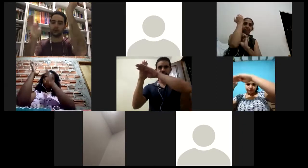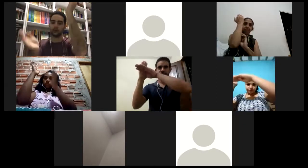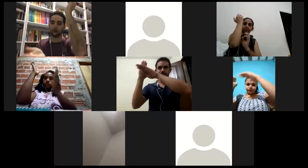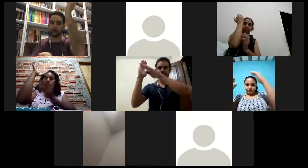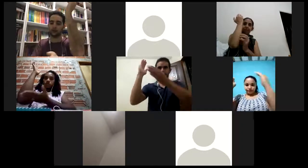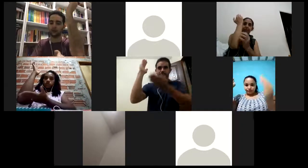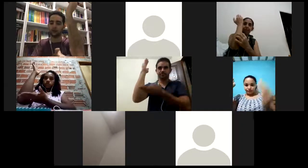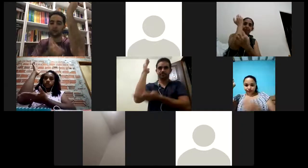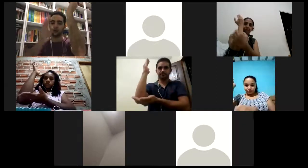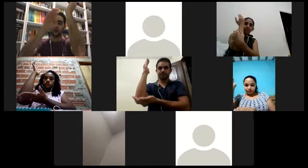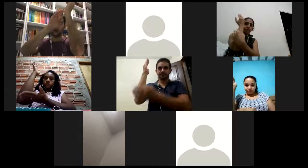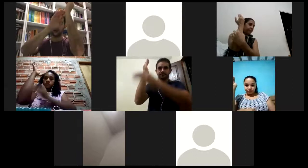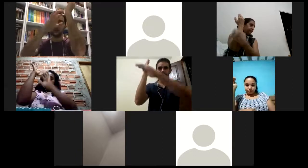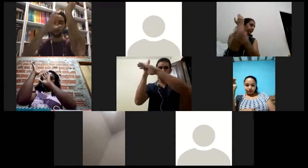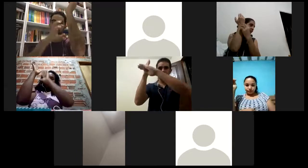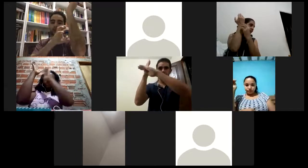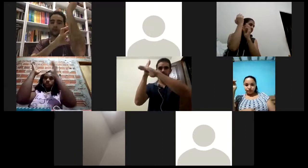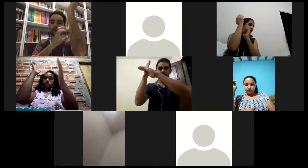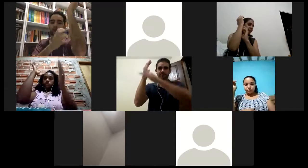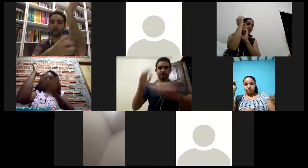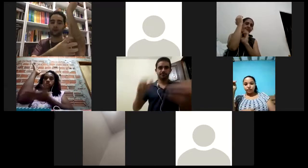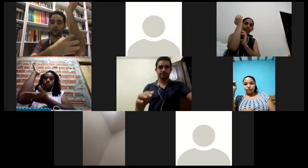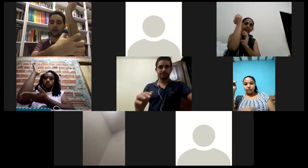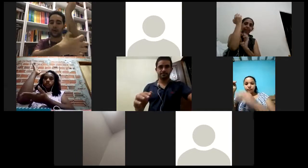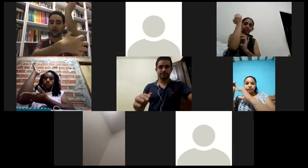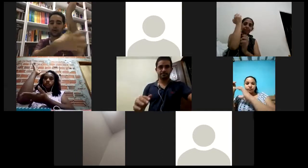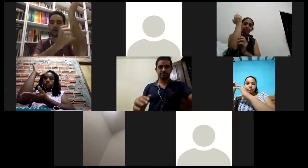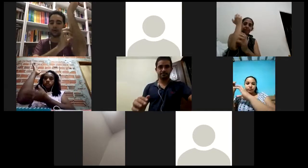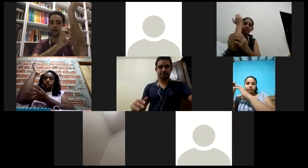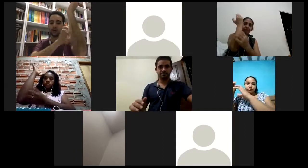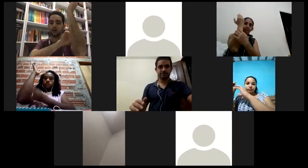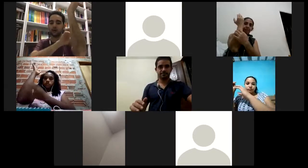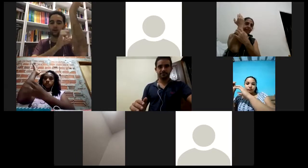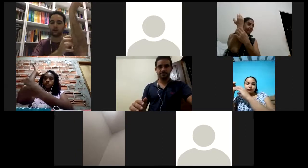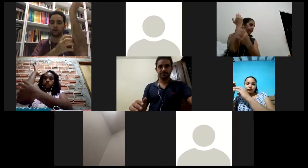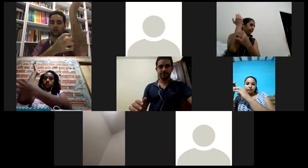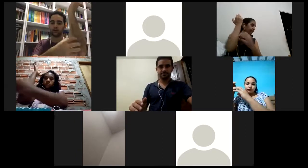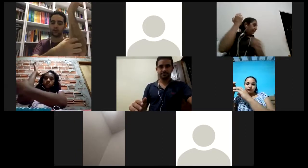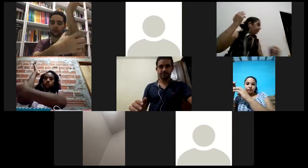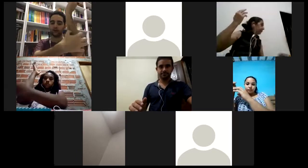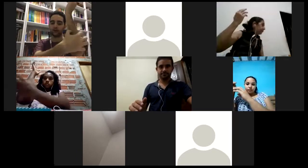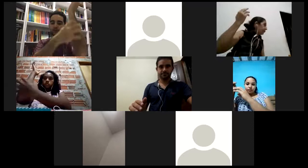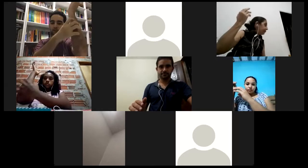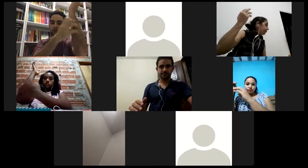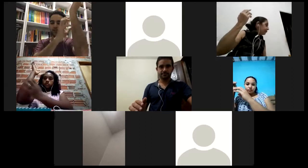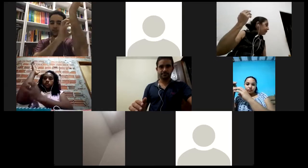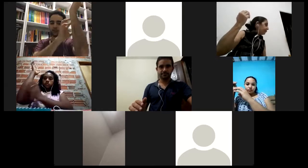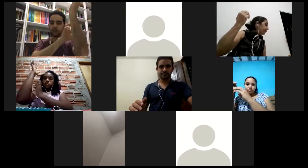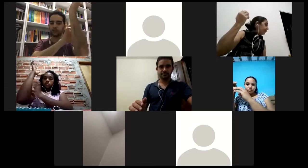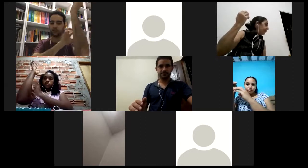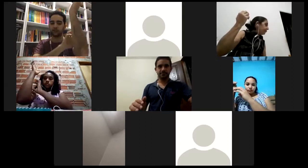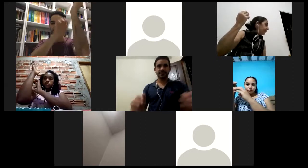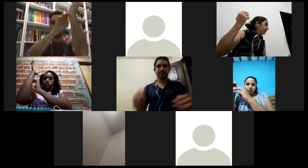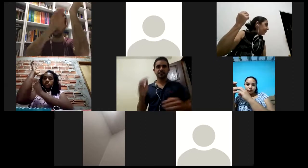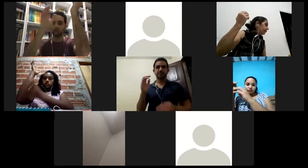que é grande, e depois eu vou fazer em formato de garra, que como a jaca tem várias